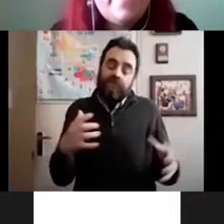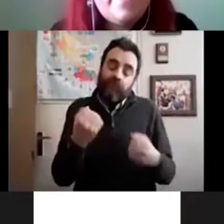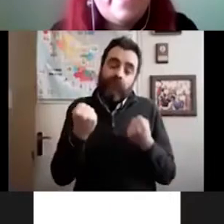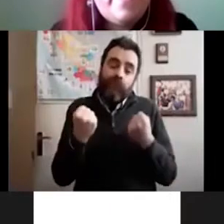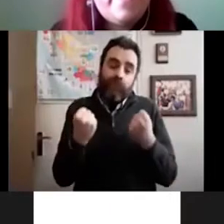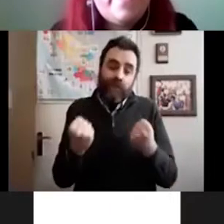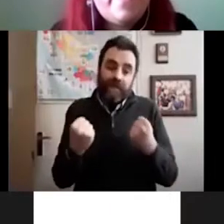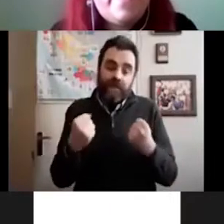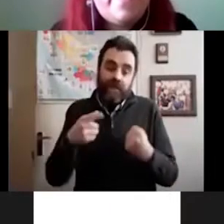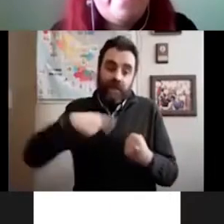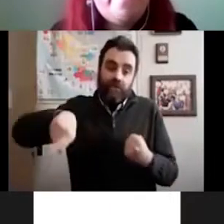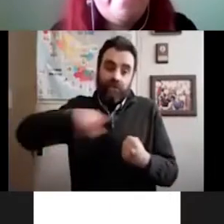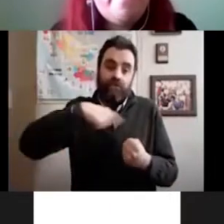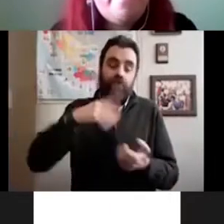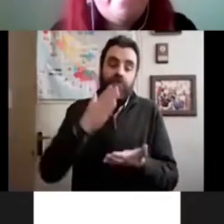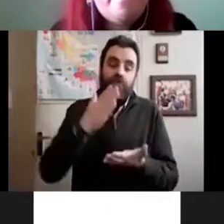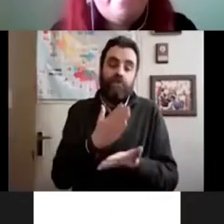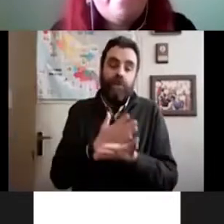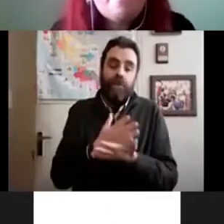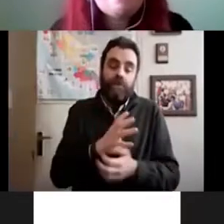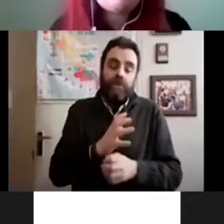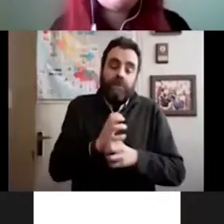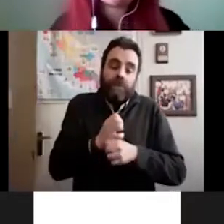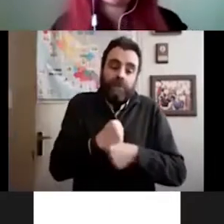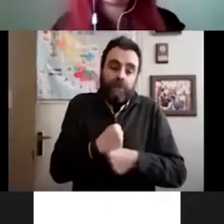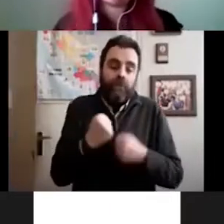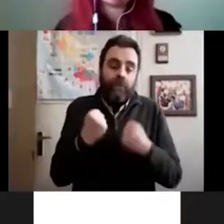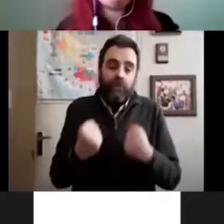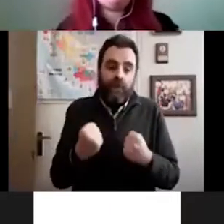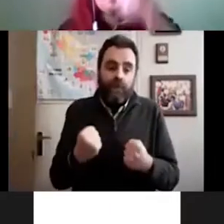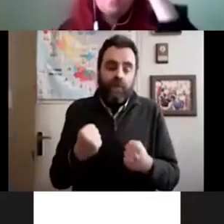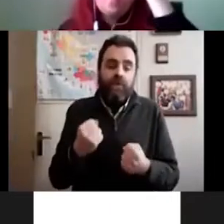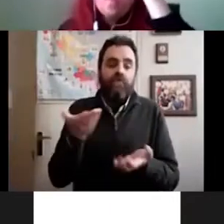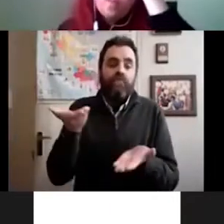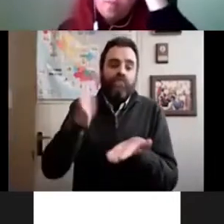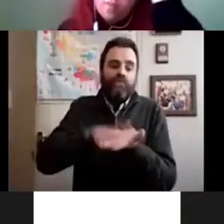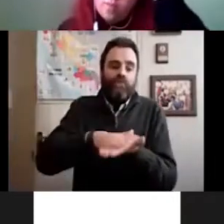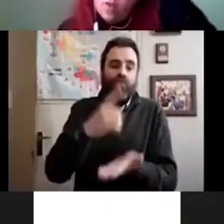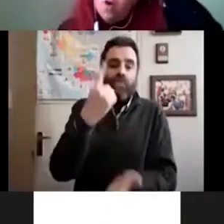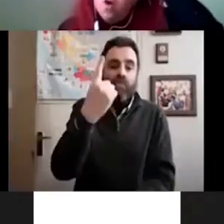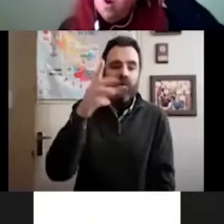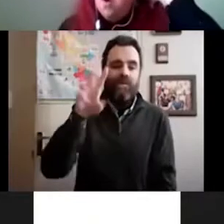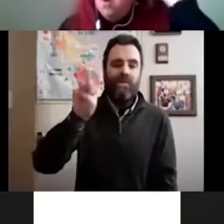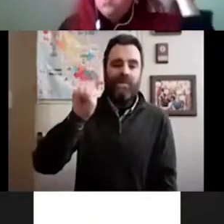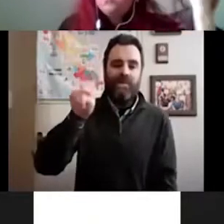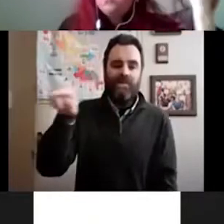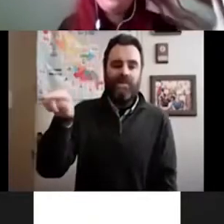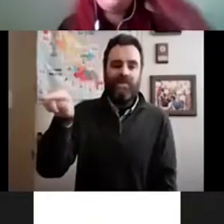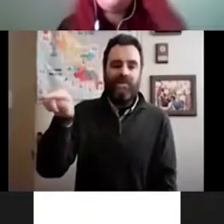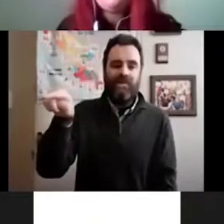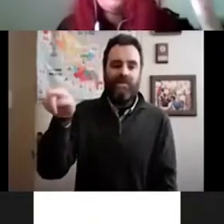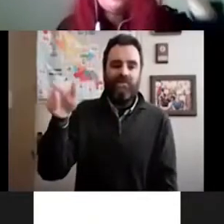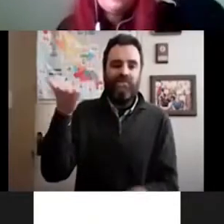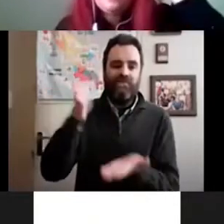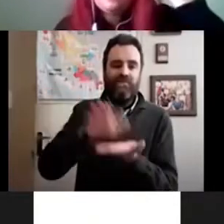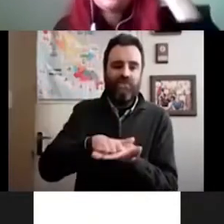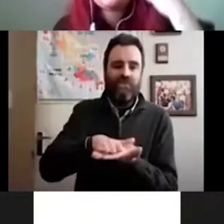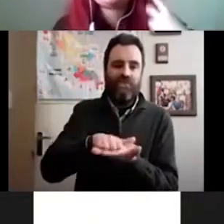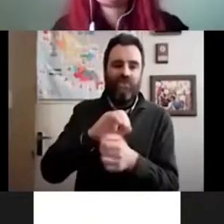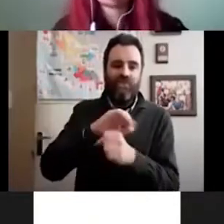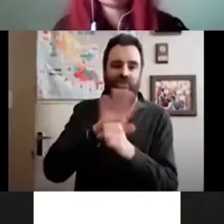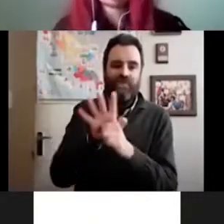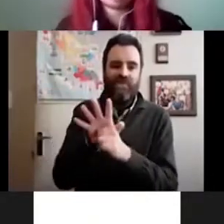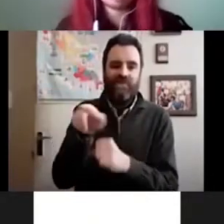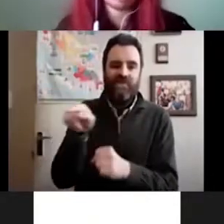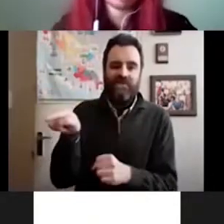pero igual es triste y es una gran pena y muy fuerte que en nuestra escuela estuvo muy angustiada también porque hubo un fallecimiento de la